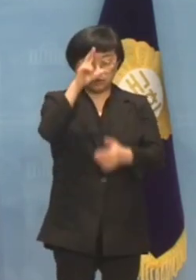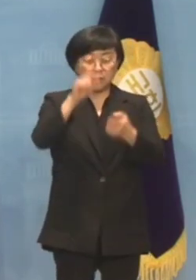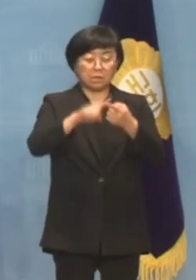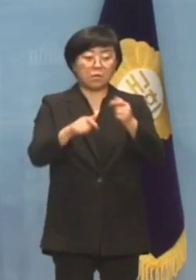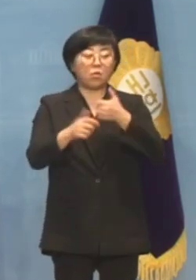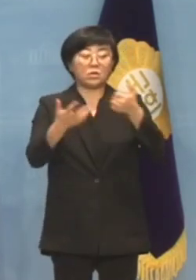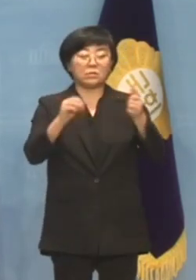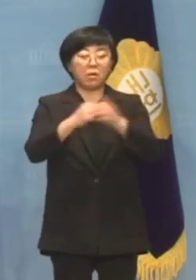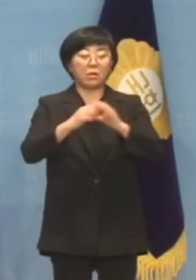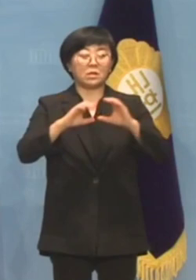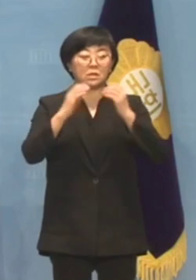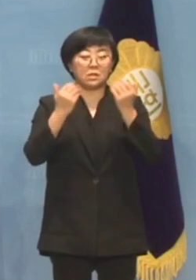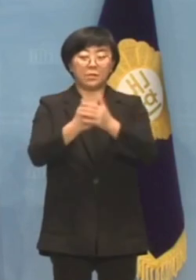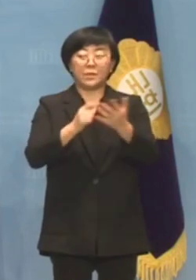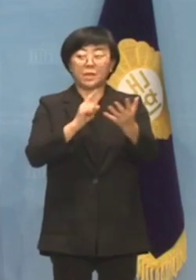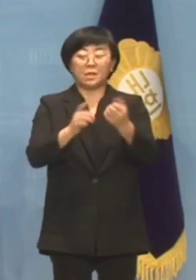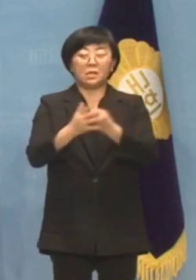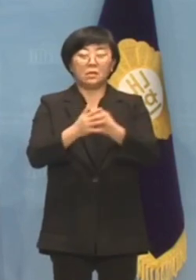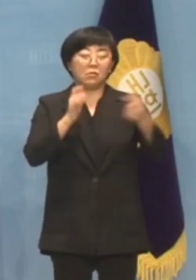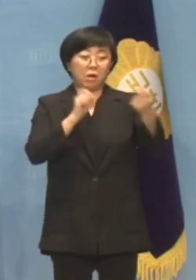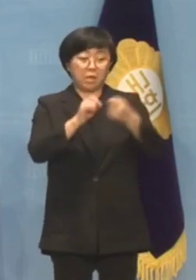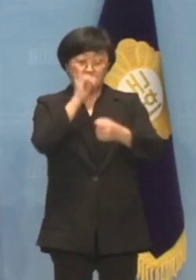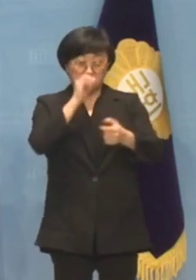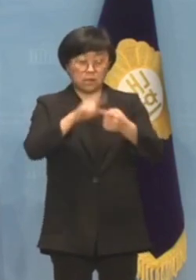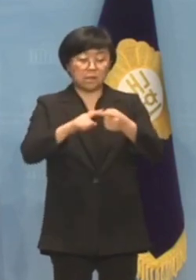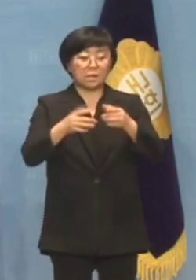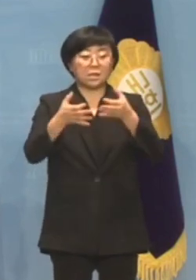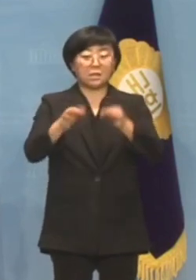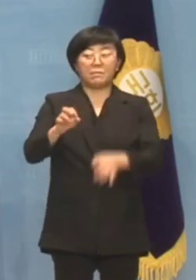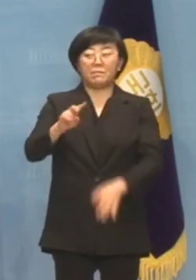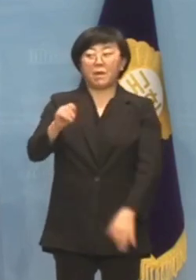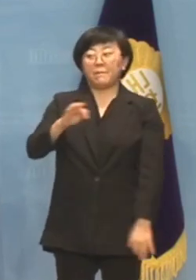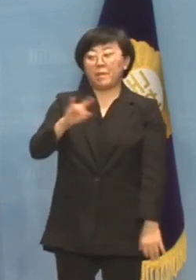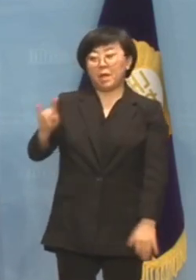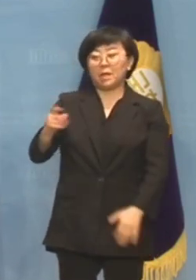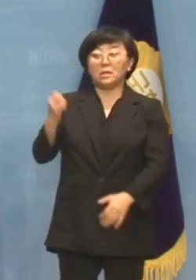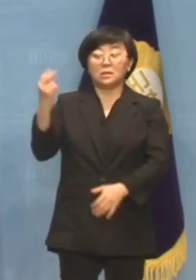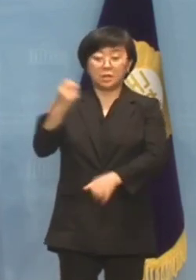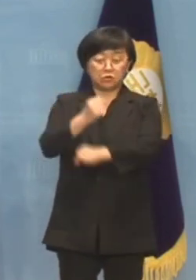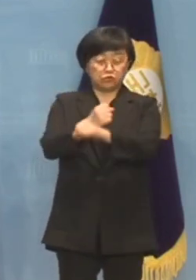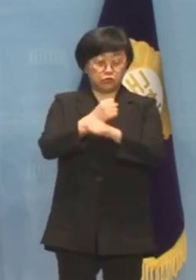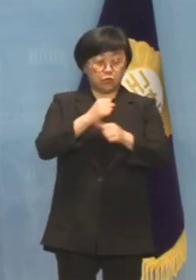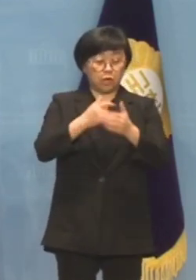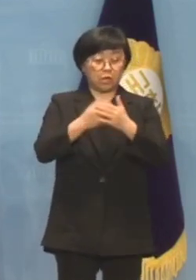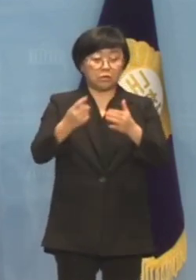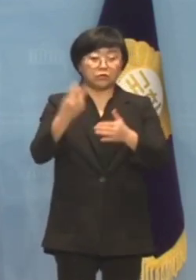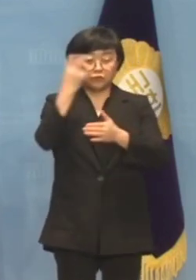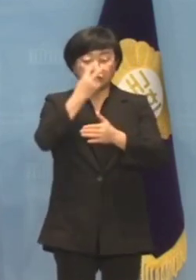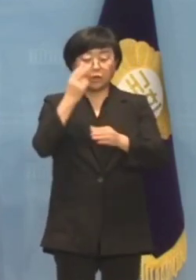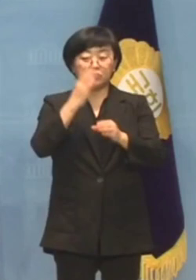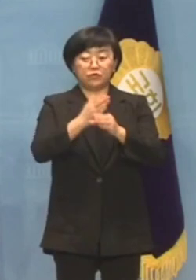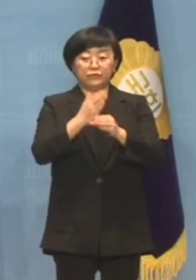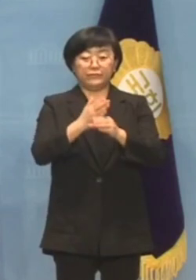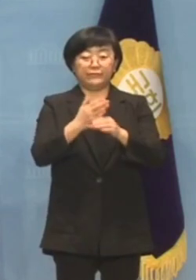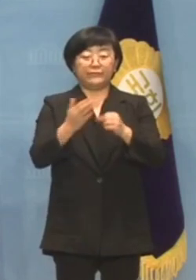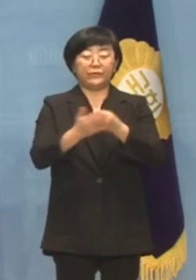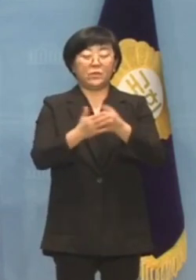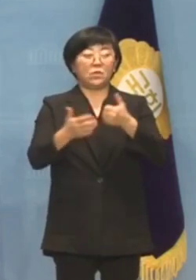50억 클럽 대상자들과 밀접한 관계에 놓인 김만배를 재구속하여 수사를 진행하고 있는